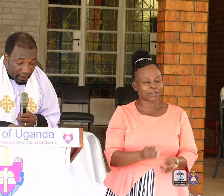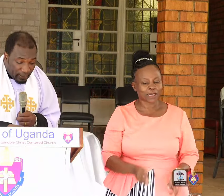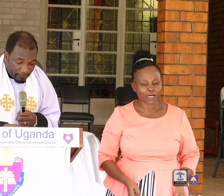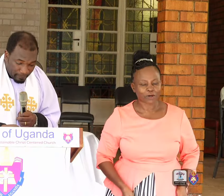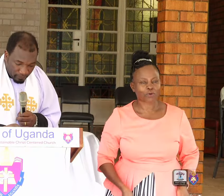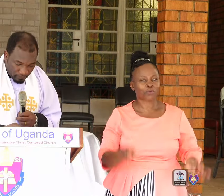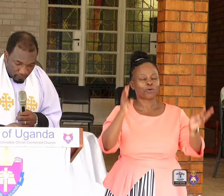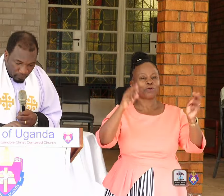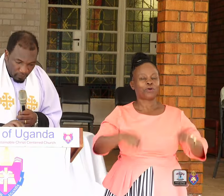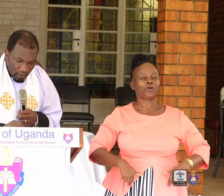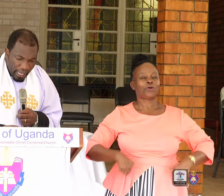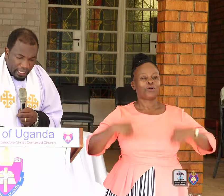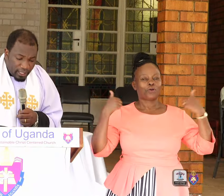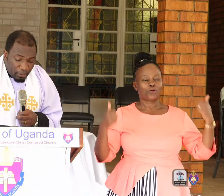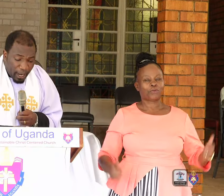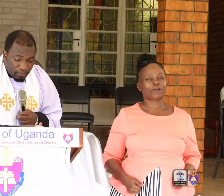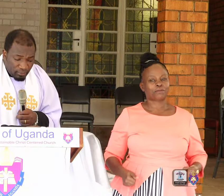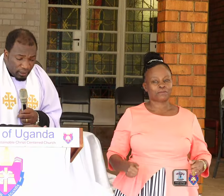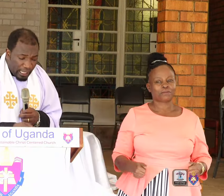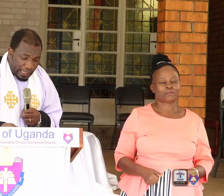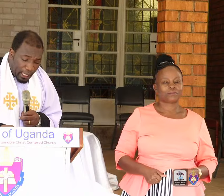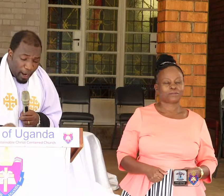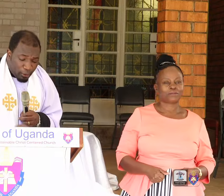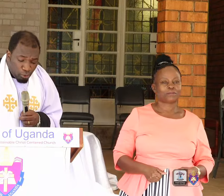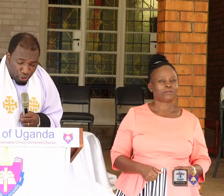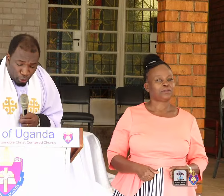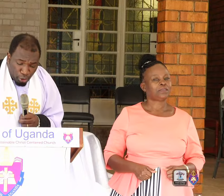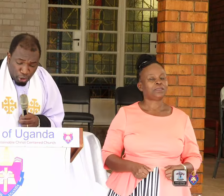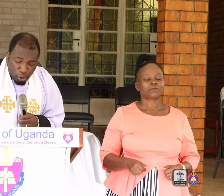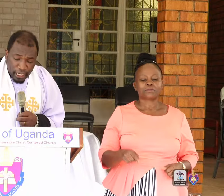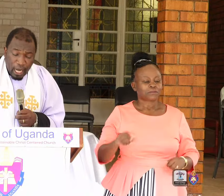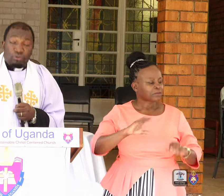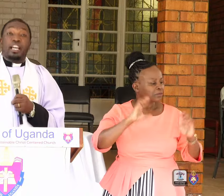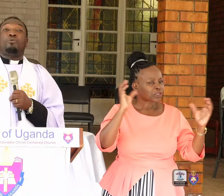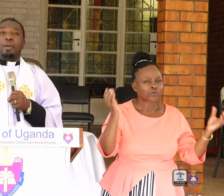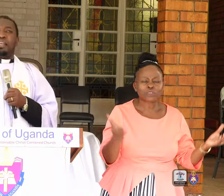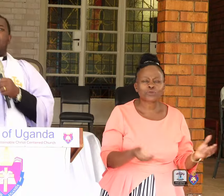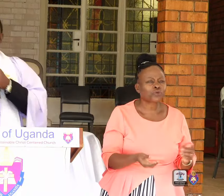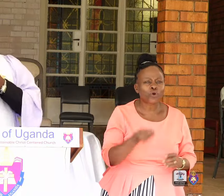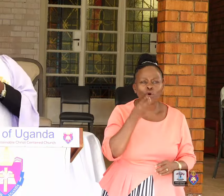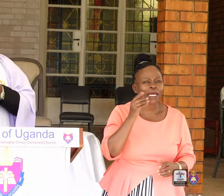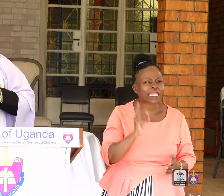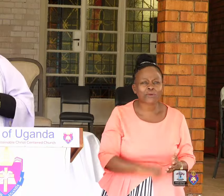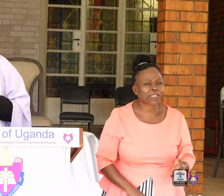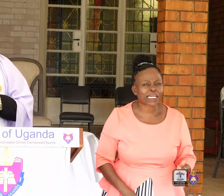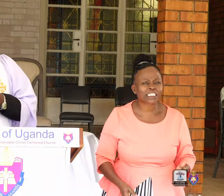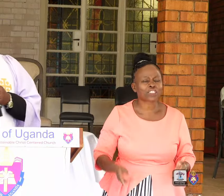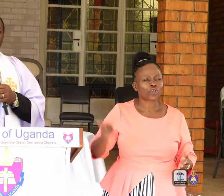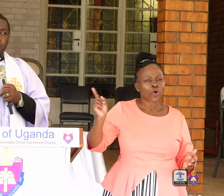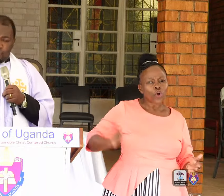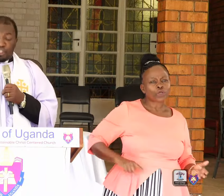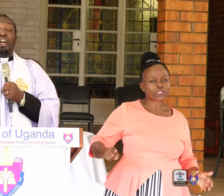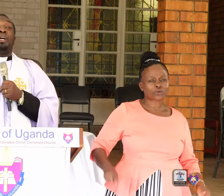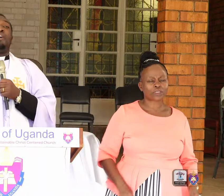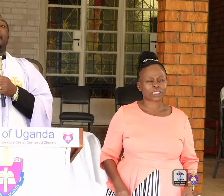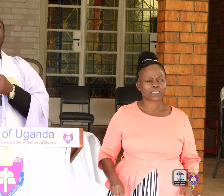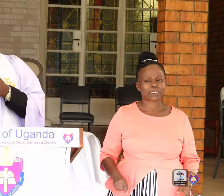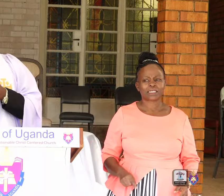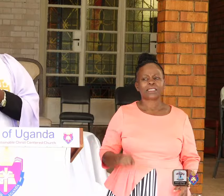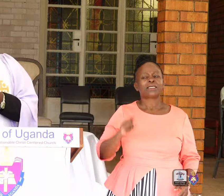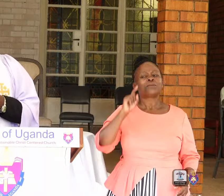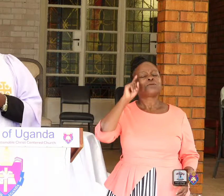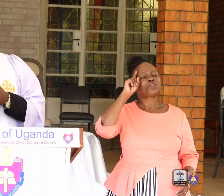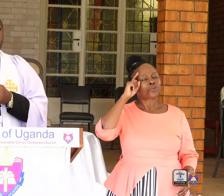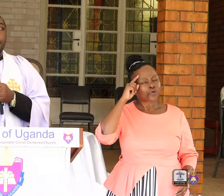ki? Nze bulamu. Tewali ku nsi kuno kyogenda kulya gwe okikute. Buli kyolowooza